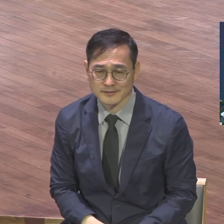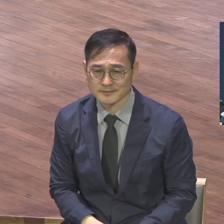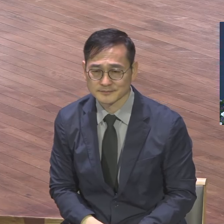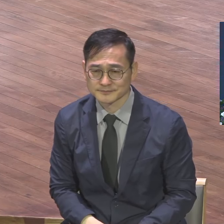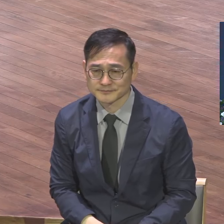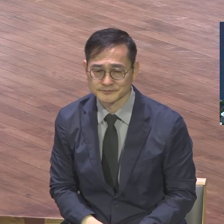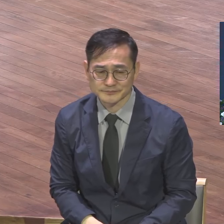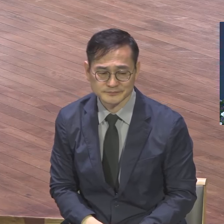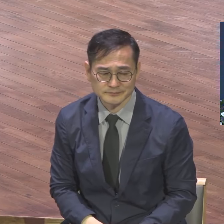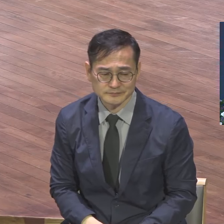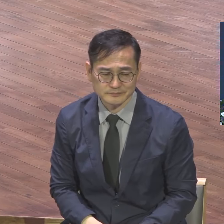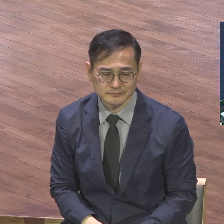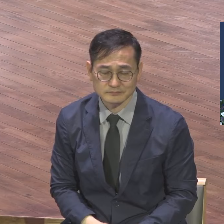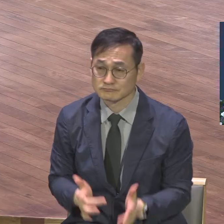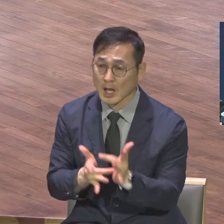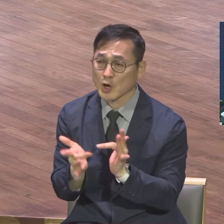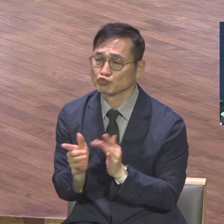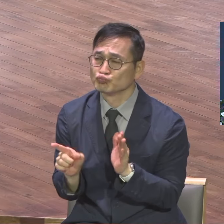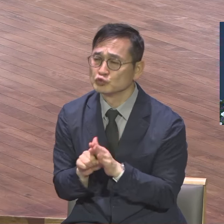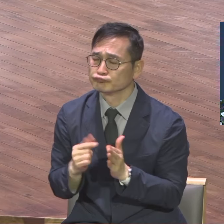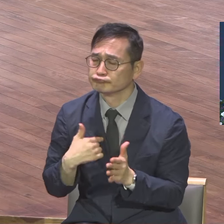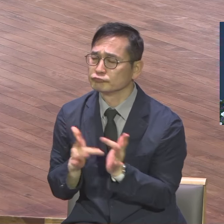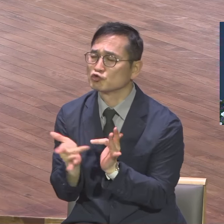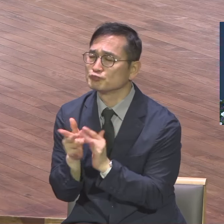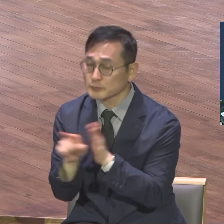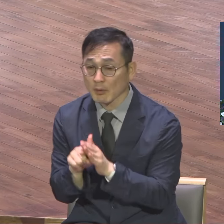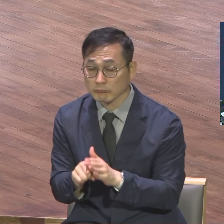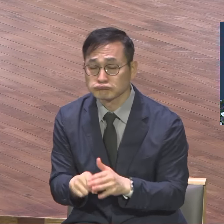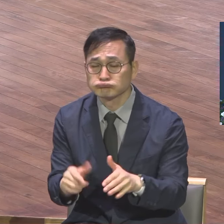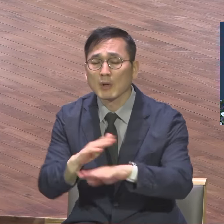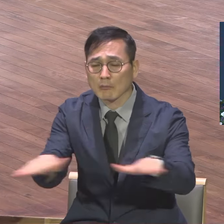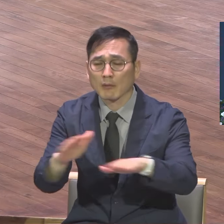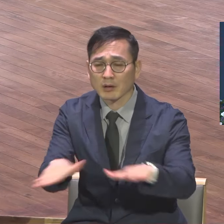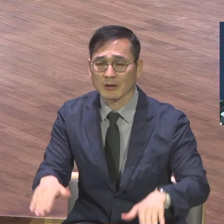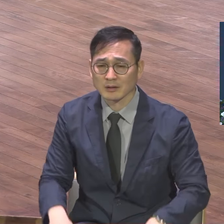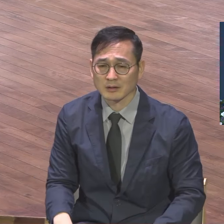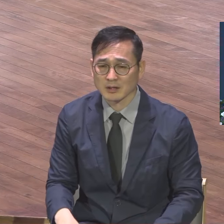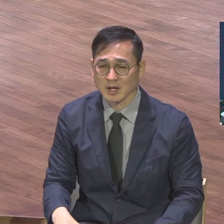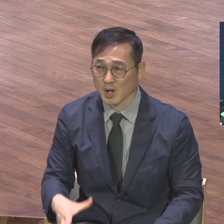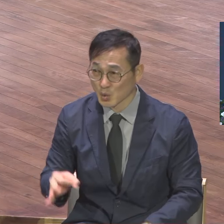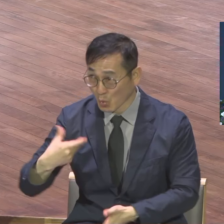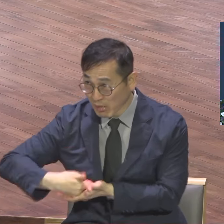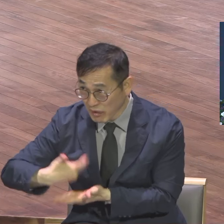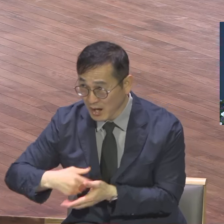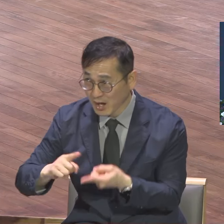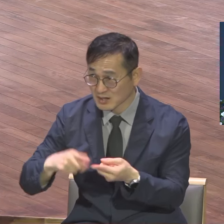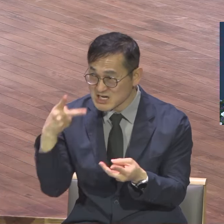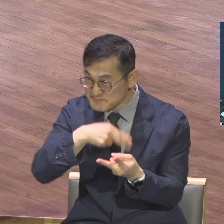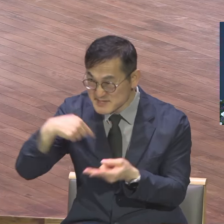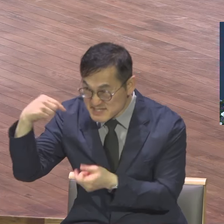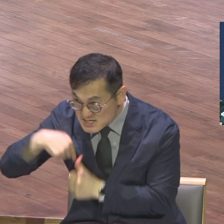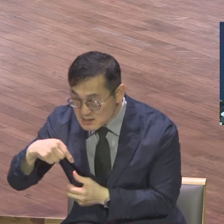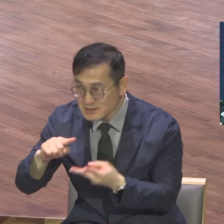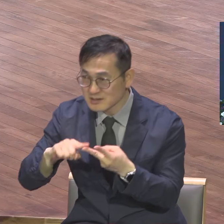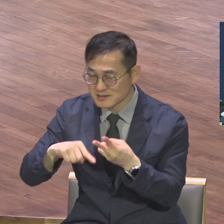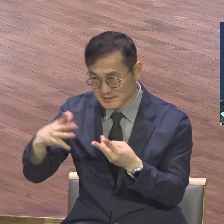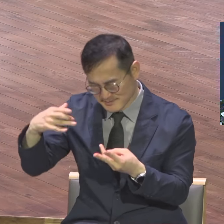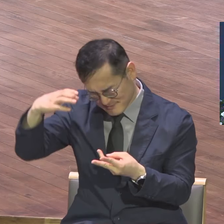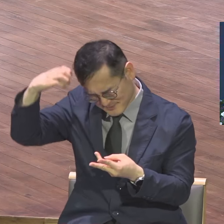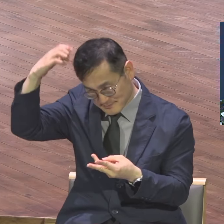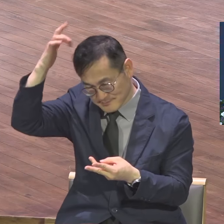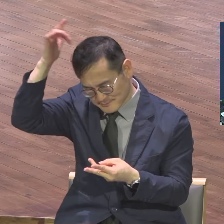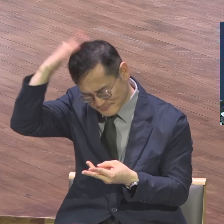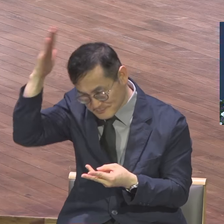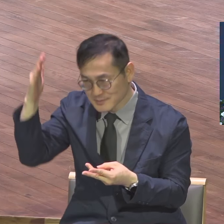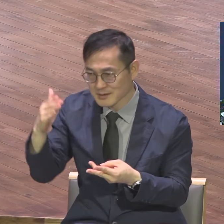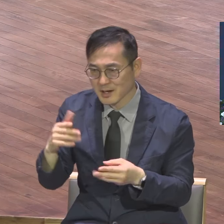예수를 그냥 나 믿고 싶습니다. 끝난 거예요, 그러면. 뭐든 하나님이 돈 내놔라, 금식해라, 머리 빡빡 깎고 돈